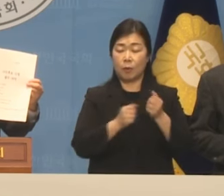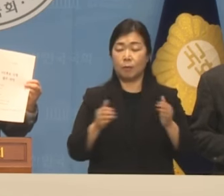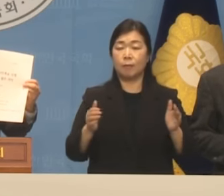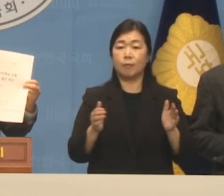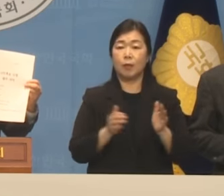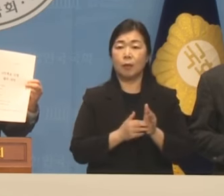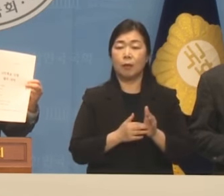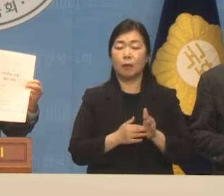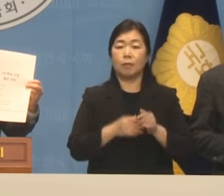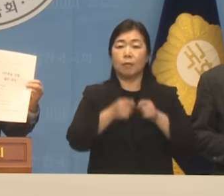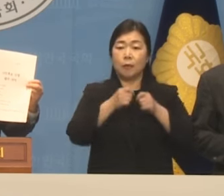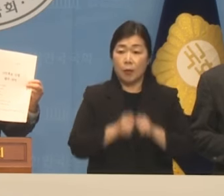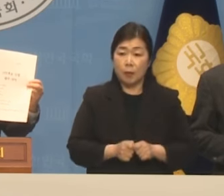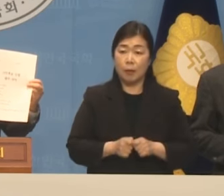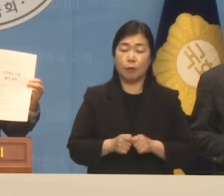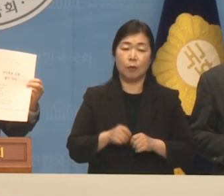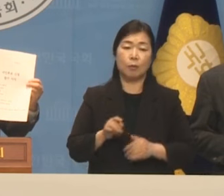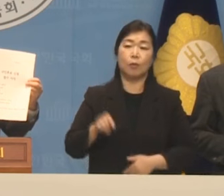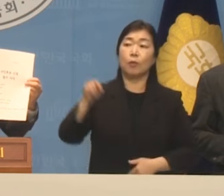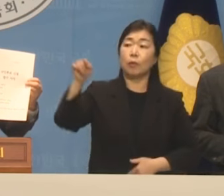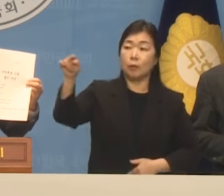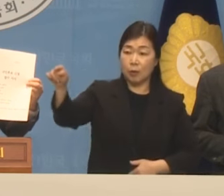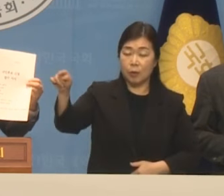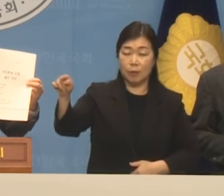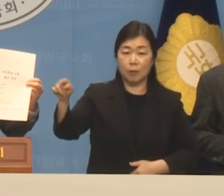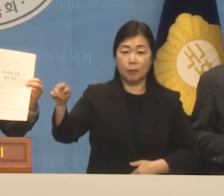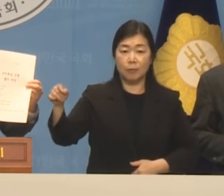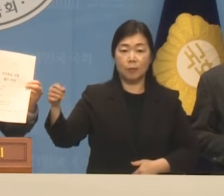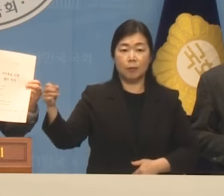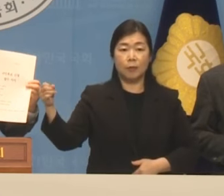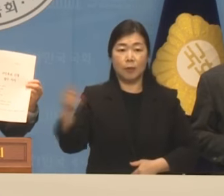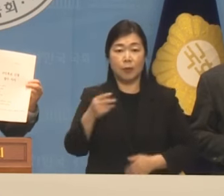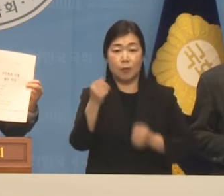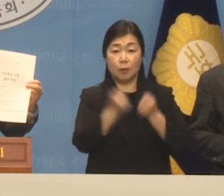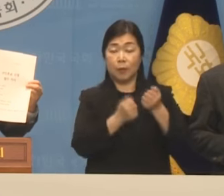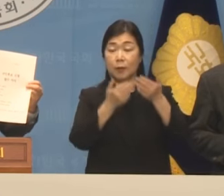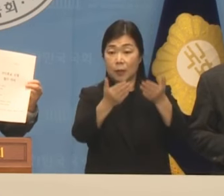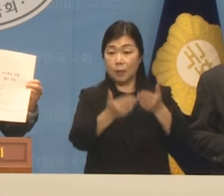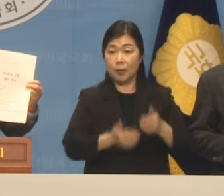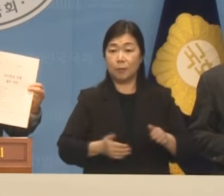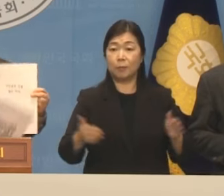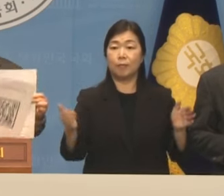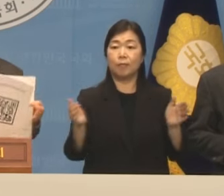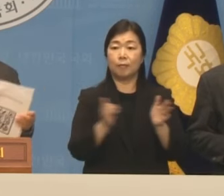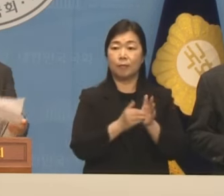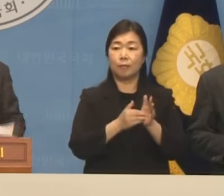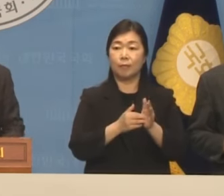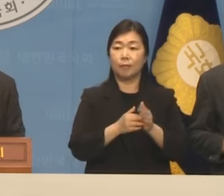자세한 질의응답은 복도에서 하겠습니다. 예, 감사합니다.